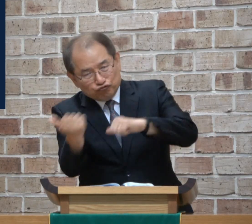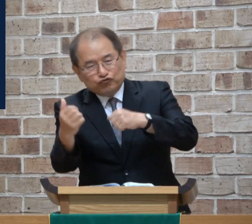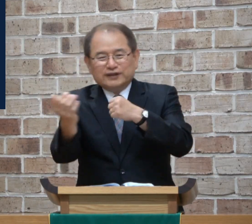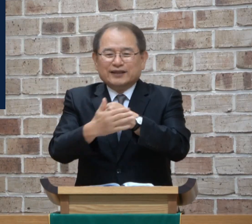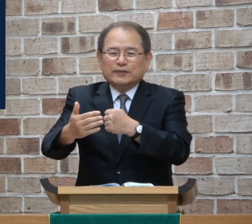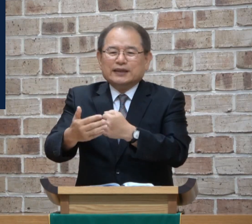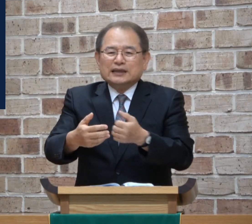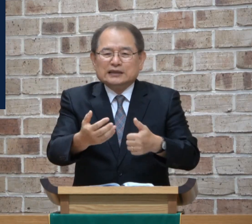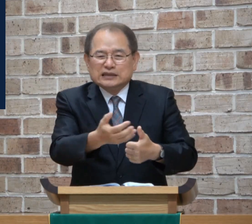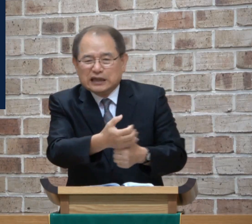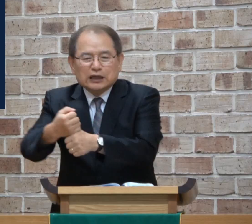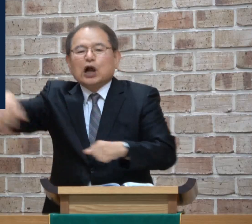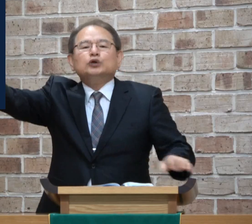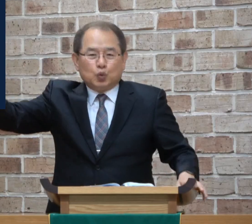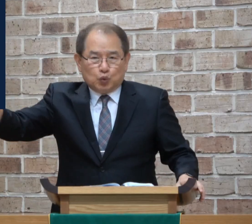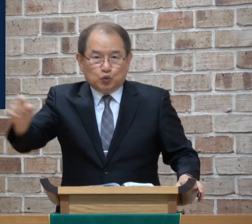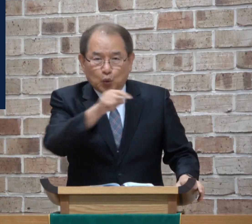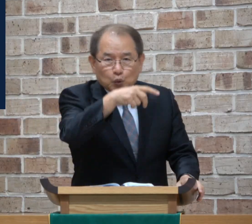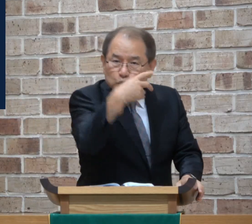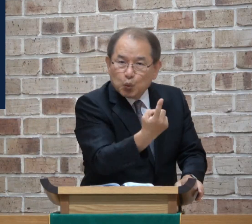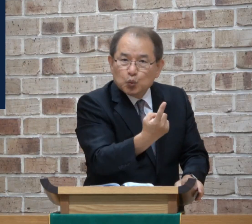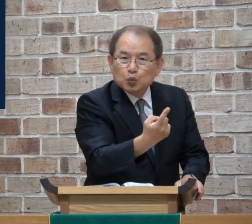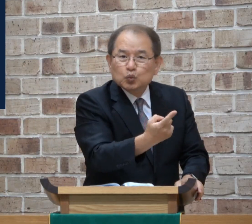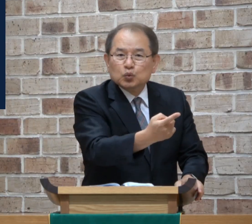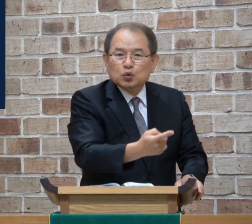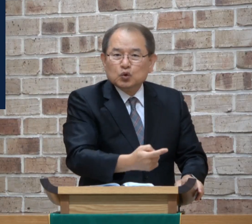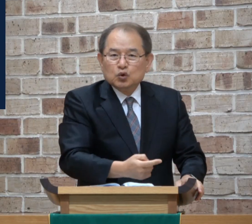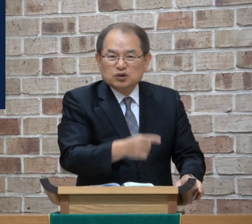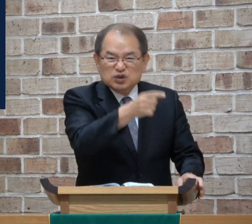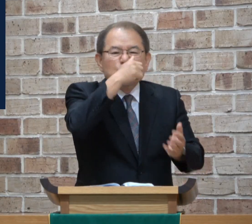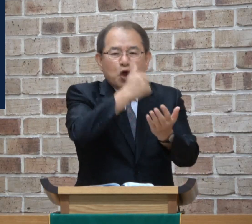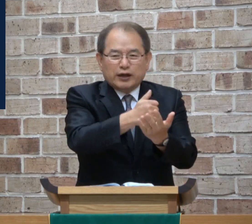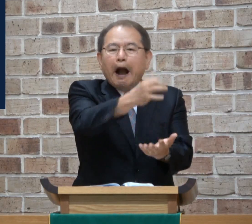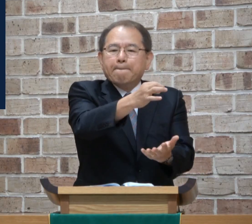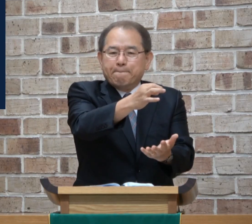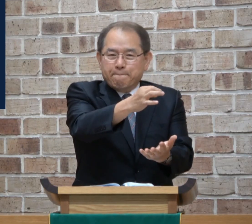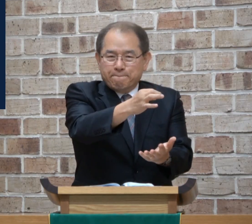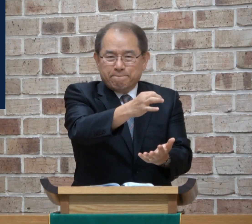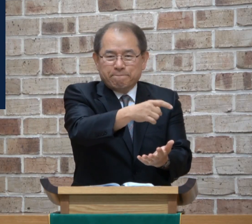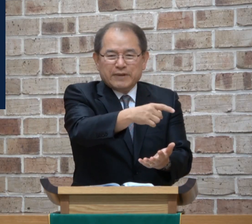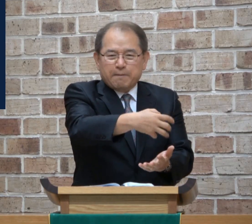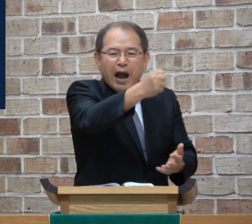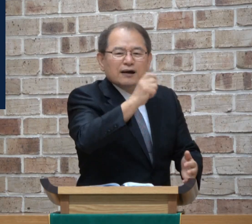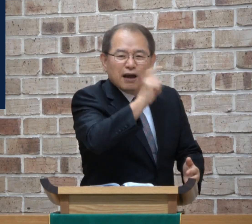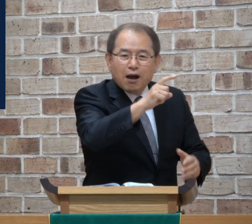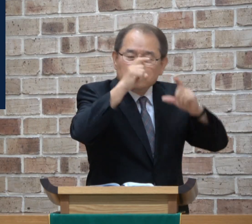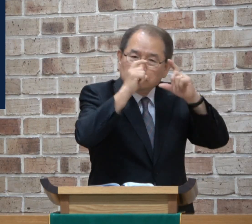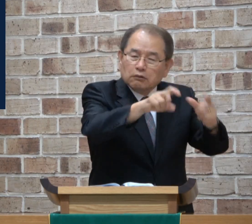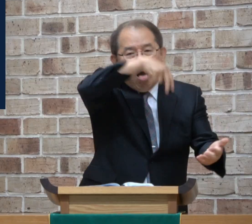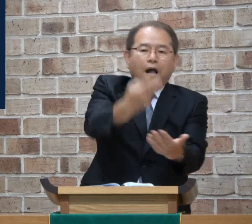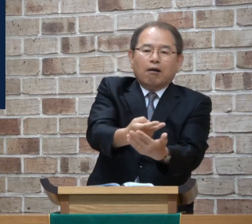좀 전에 성령을 속여서 죽인 것처럼 아내 또한 아나니와 삽비라 모두 다 죽게 되었습니다.